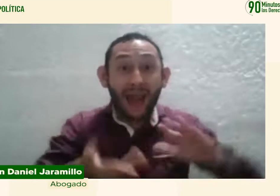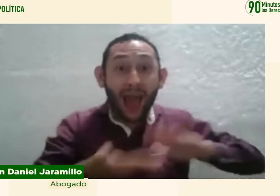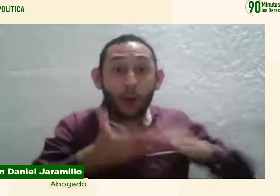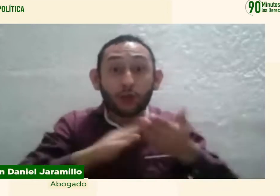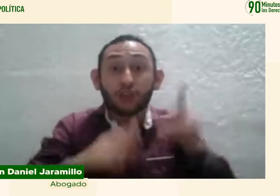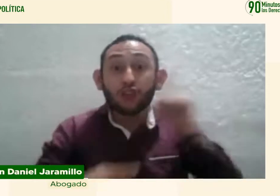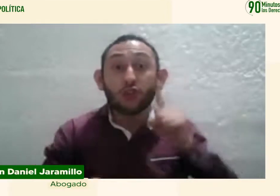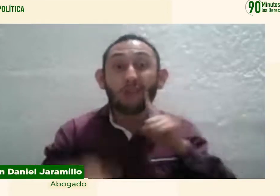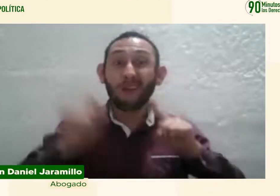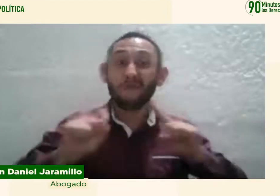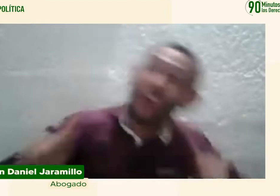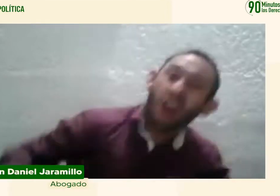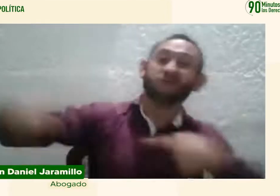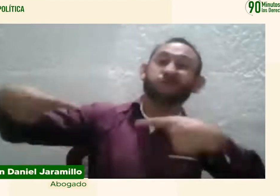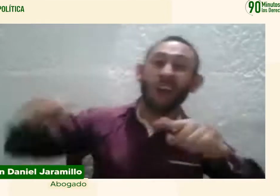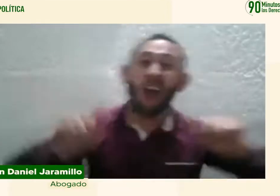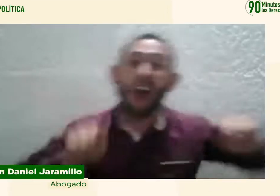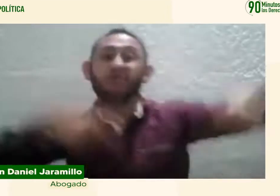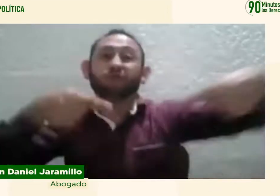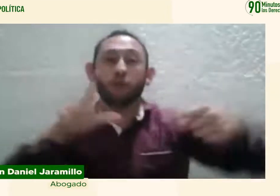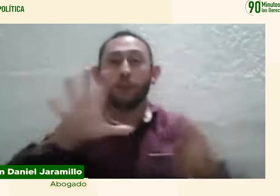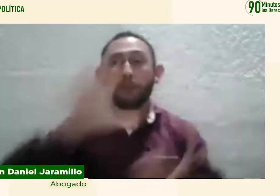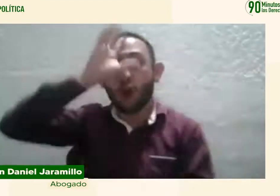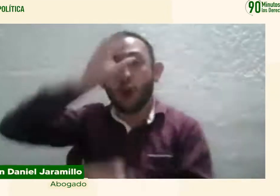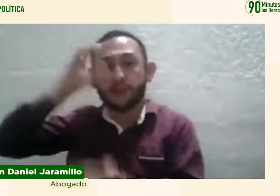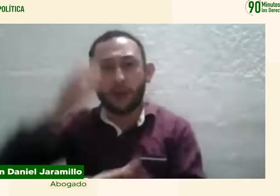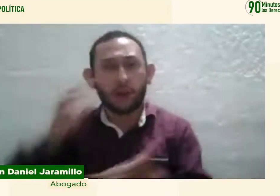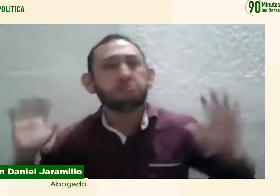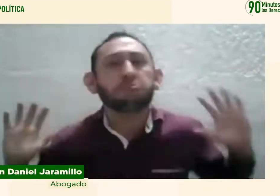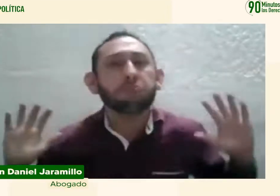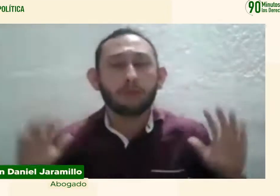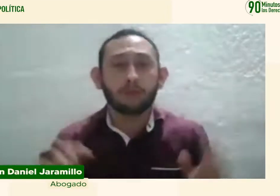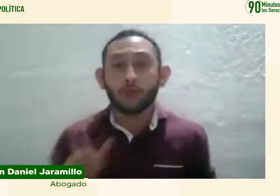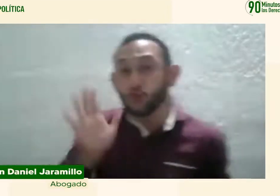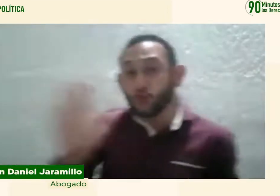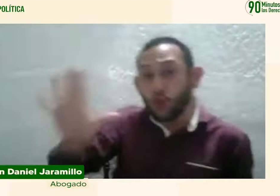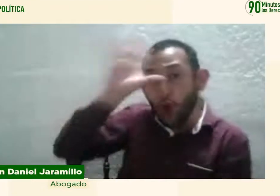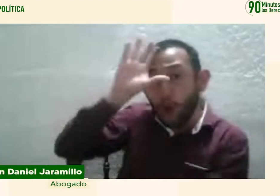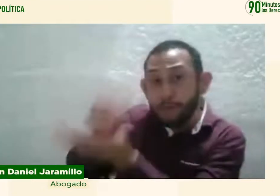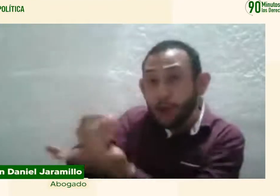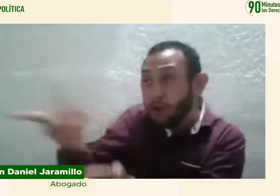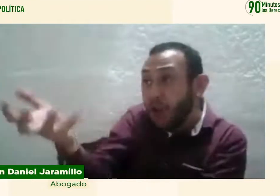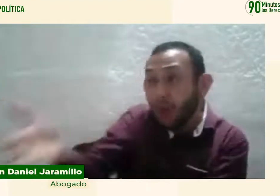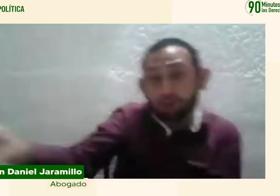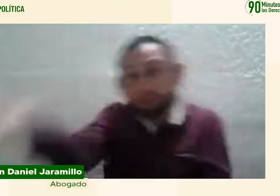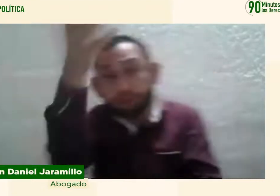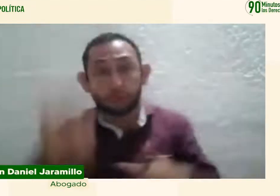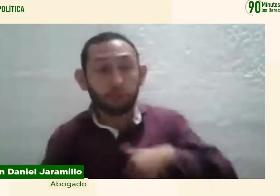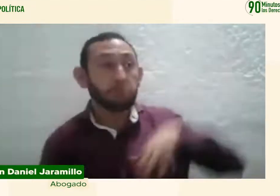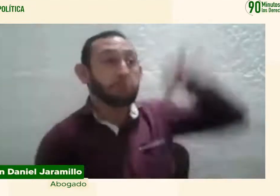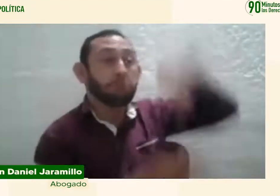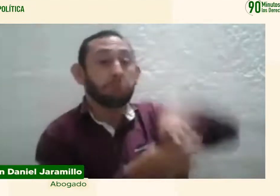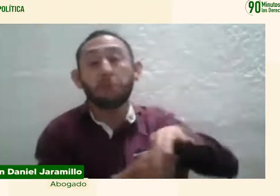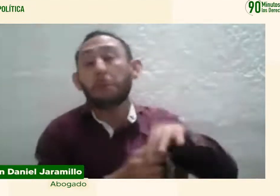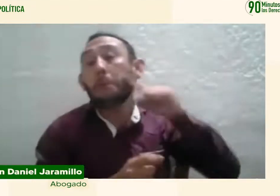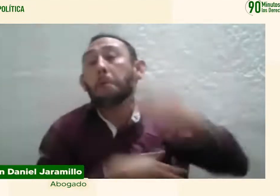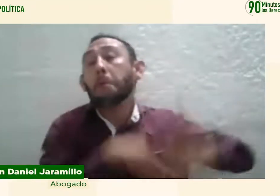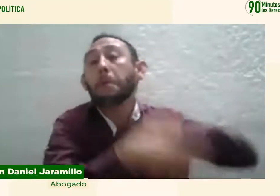guerra ahora tenemos diversidad de partidos políticos y no necesitamos enfrentarlos por opiniones diferentes realmente si ustedes lo que